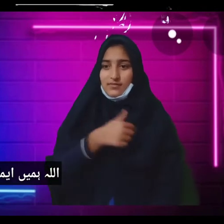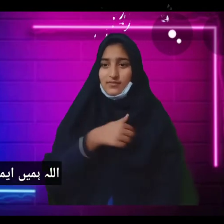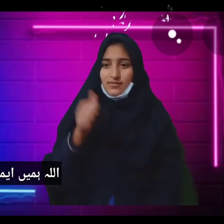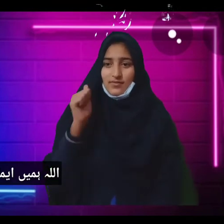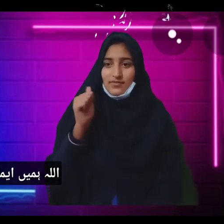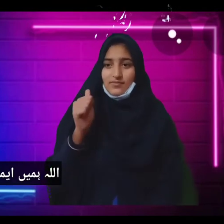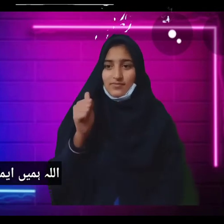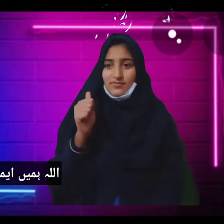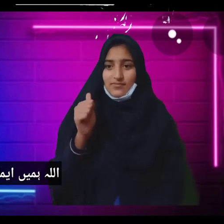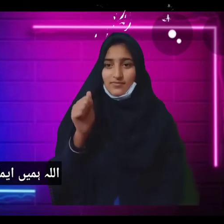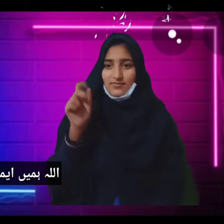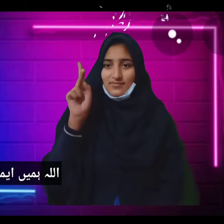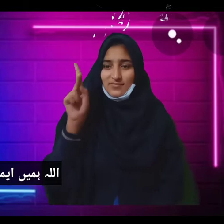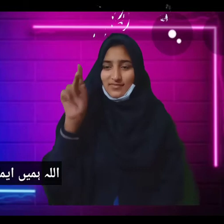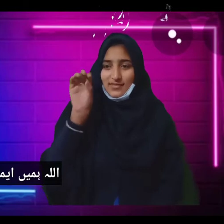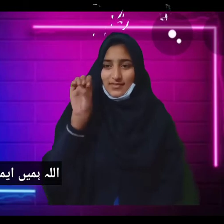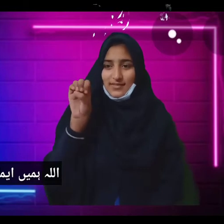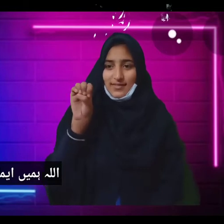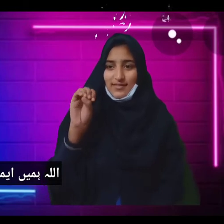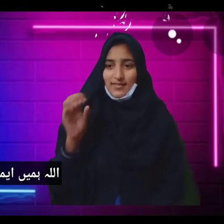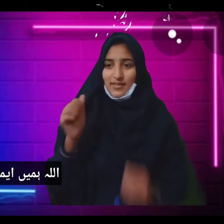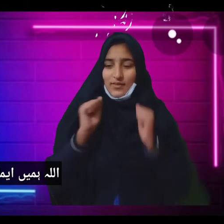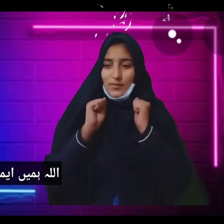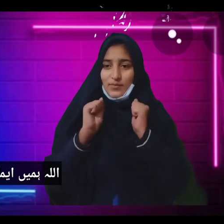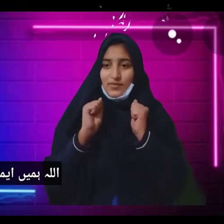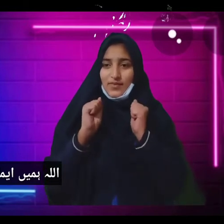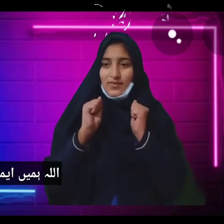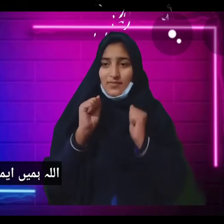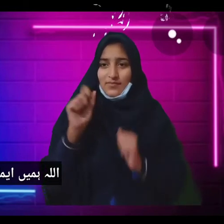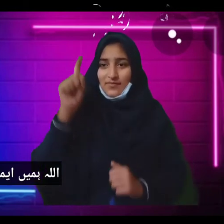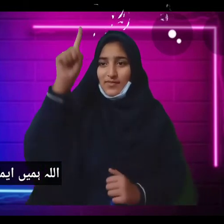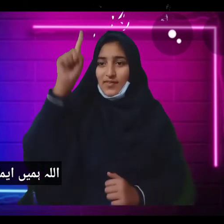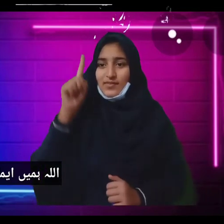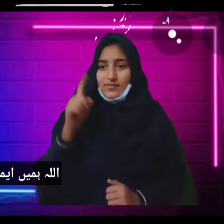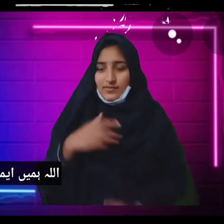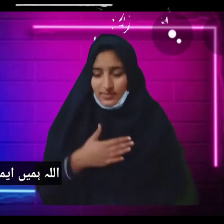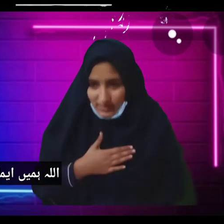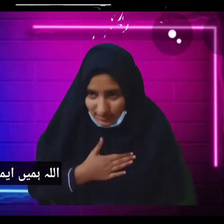ईमान की मजबूती अता करे।